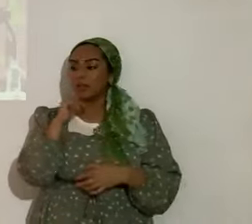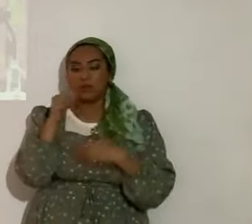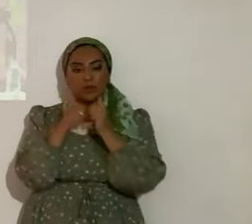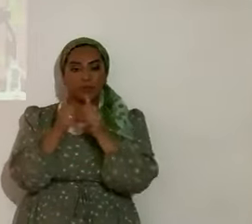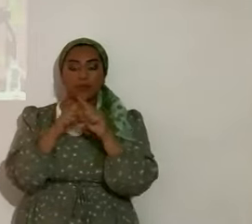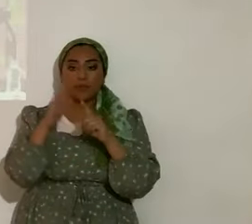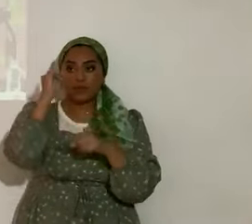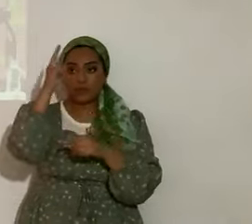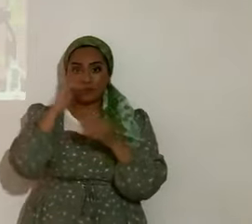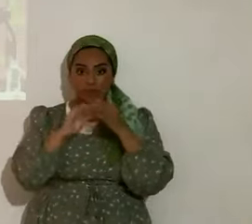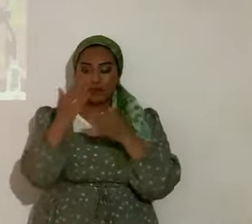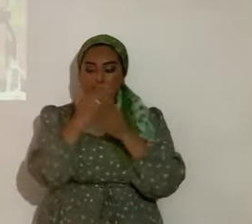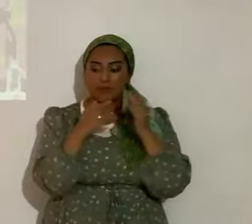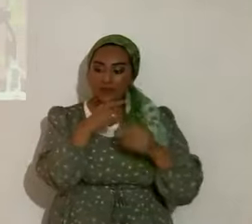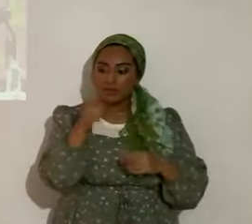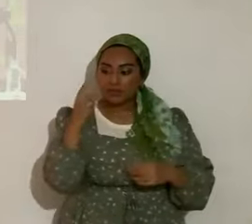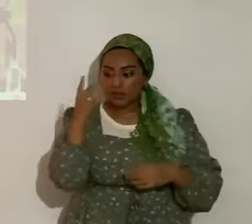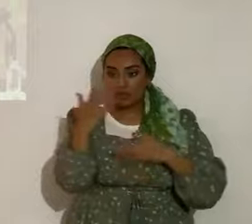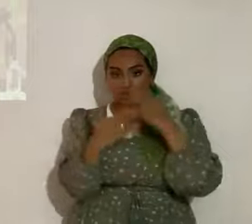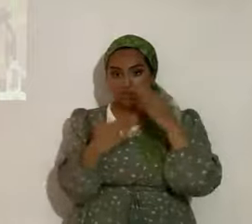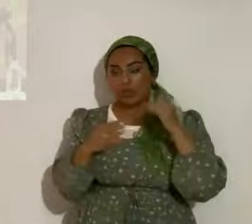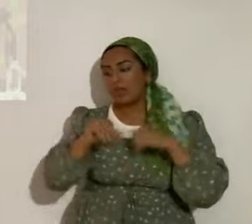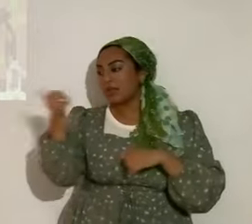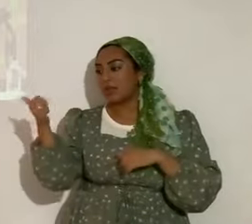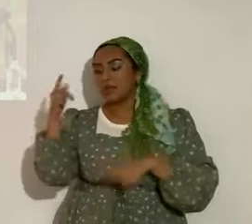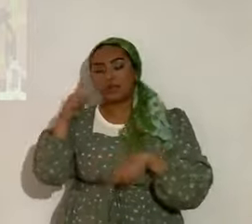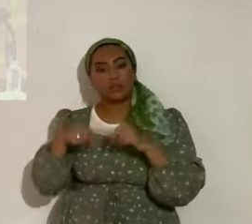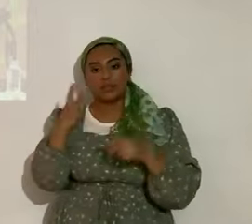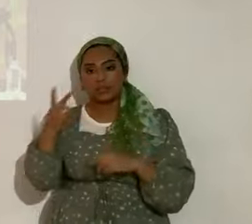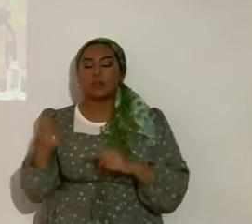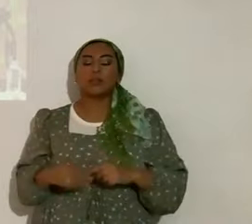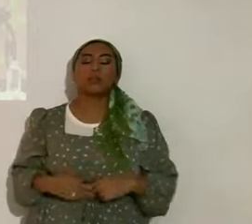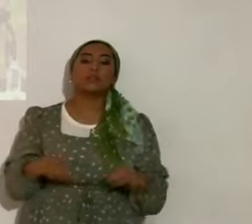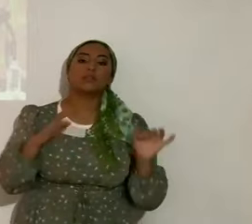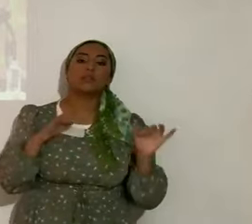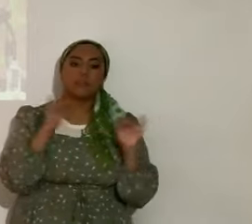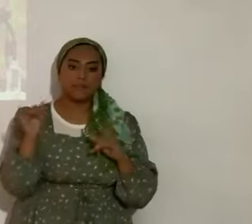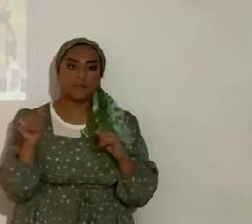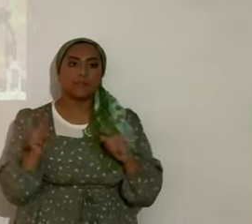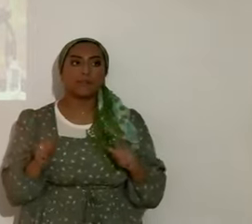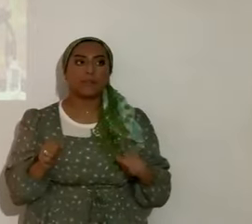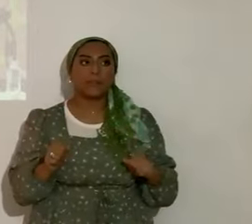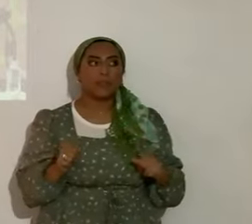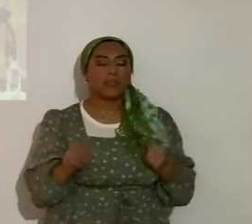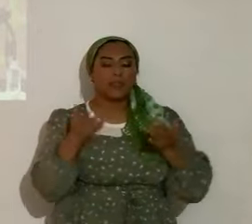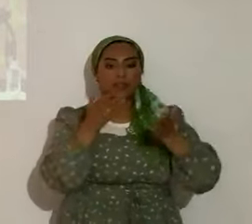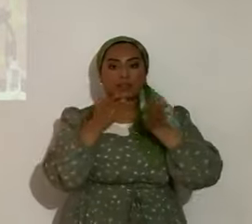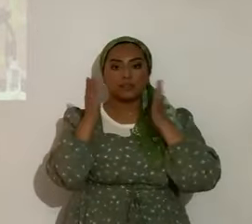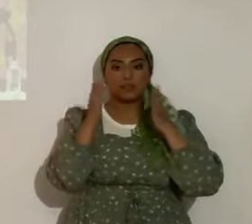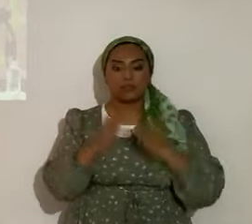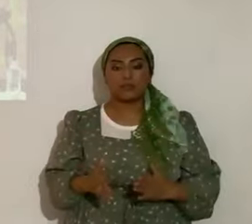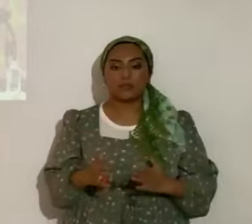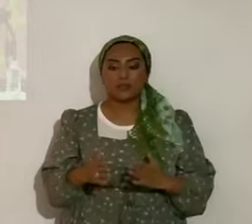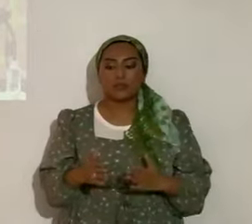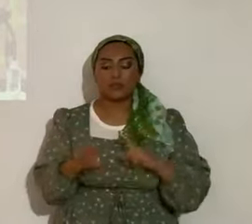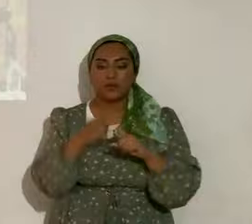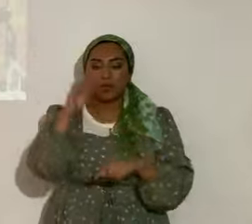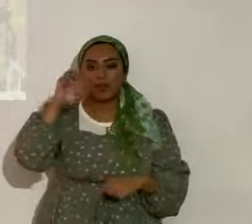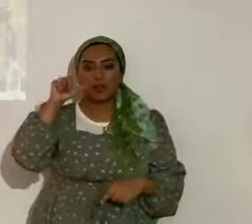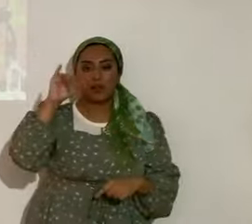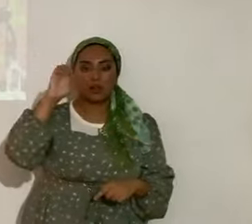Eterno les permite ver ciertas cosas que otros no pueden ver. Como en el caso del sirviente de